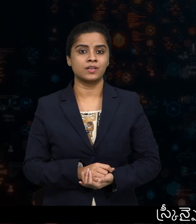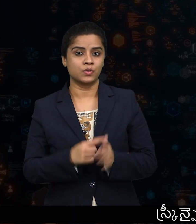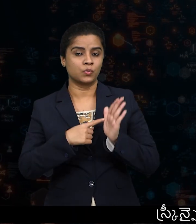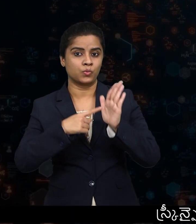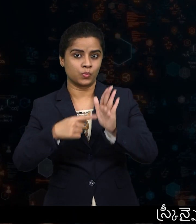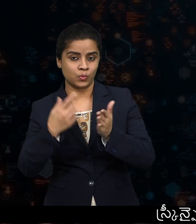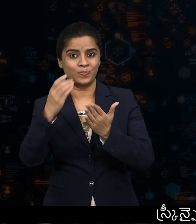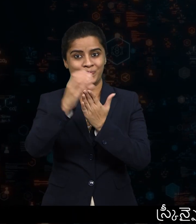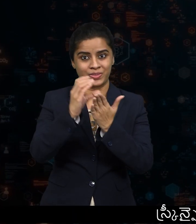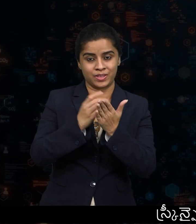సిరీస్ని పరిశీలిద్దాం.